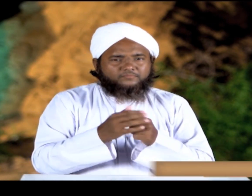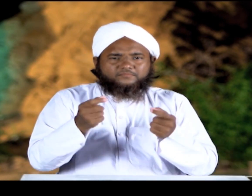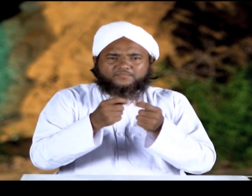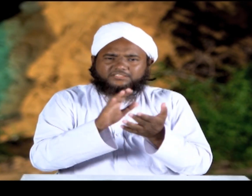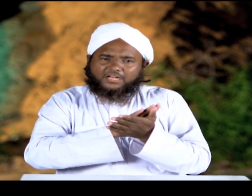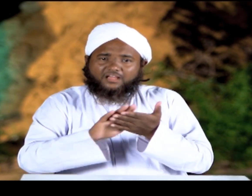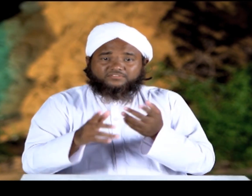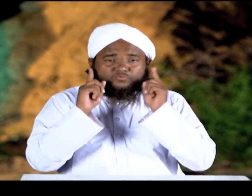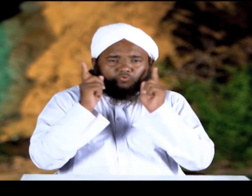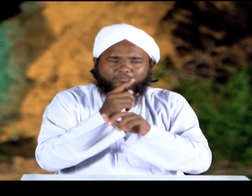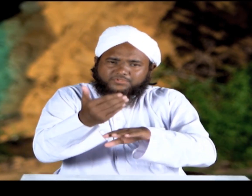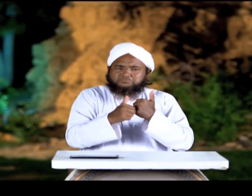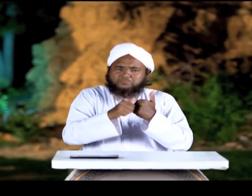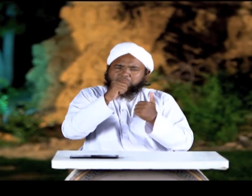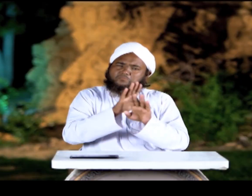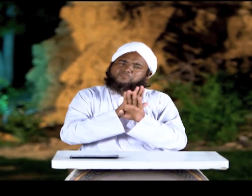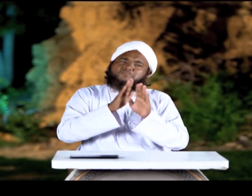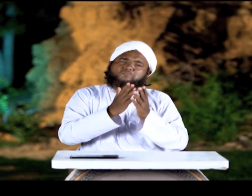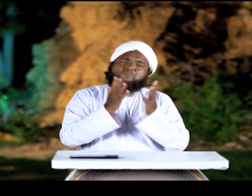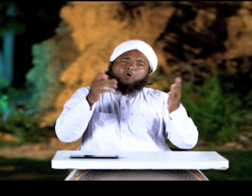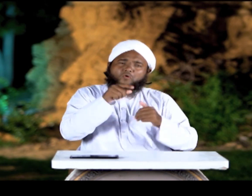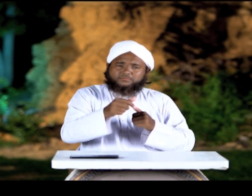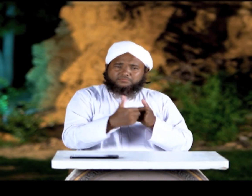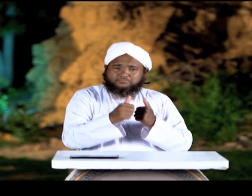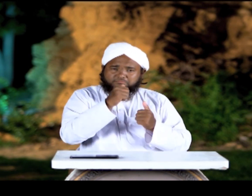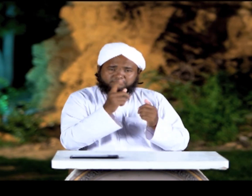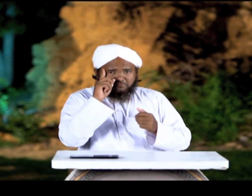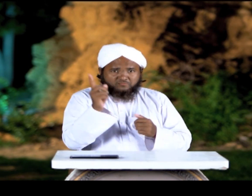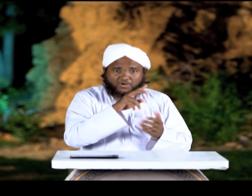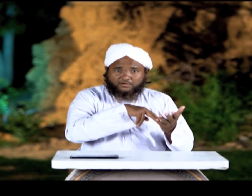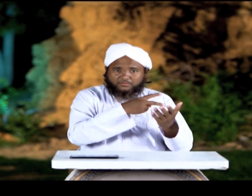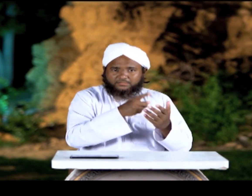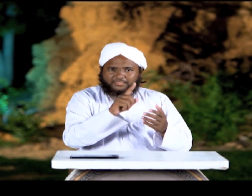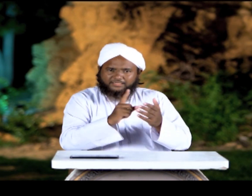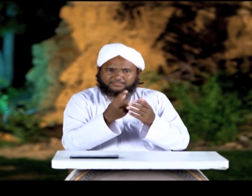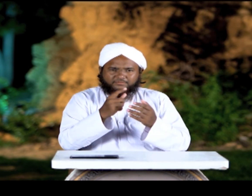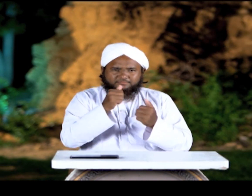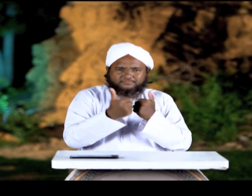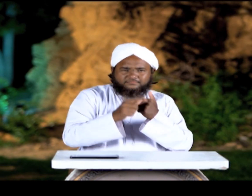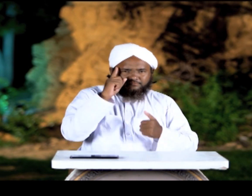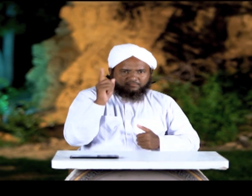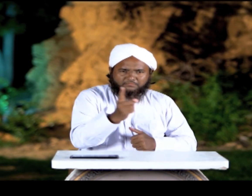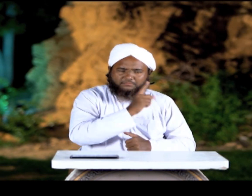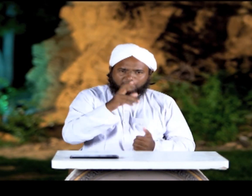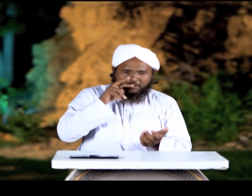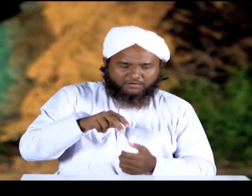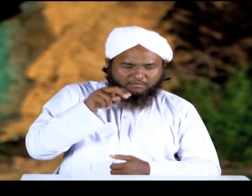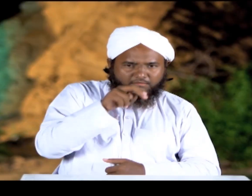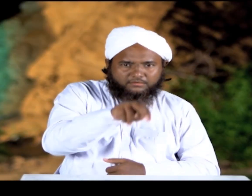رحمۃ اللہ علیہ توبہ سے قبل شرابی تھے۔ آپ رحمۃ اللہ علیہ ایک مرتبہ شراب کے نشے میں دھت کہیں جا رہے تھے کہ راستے میں